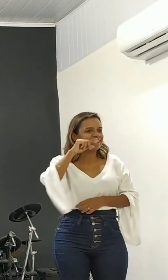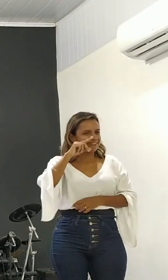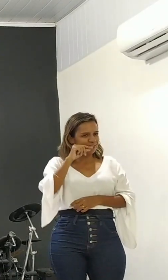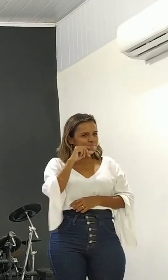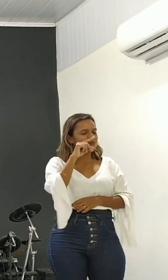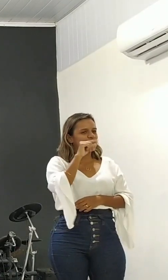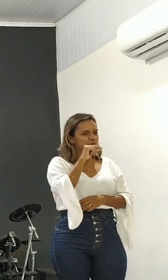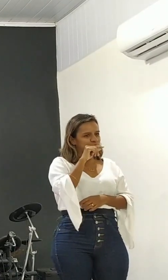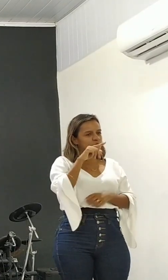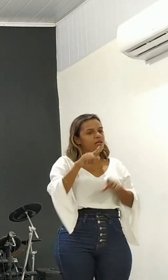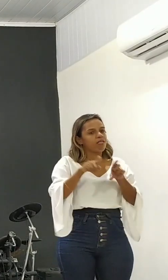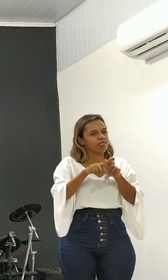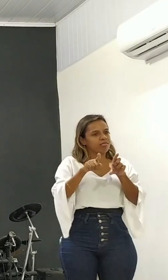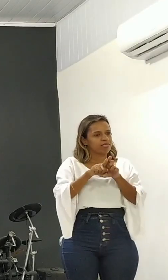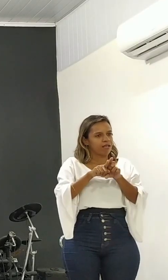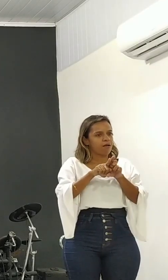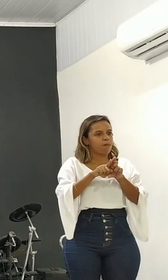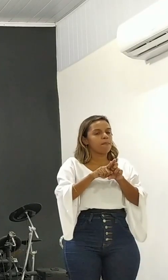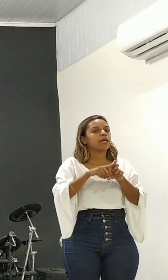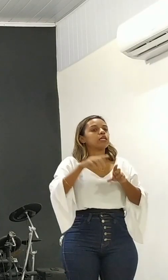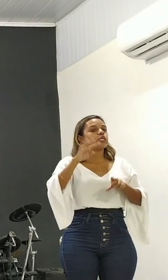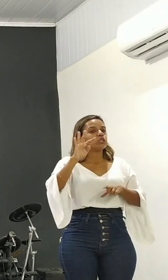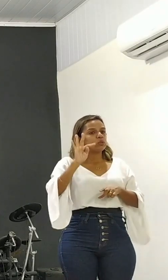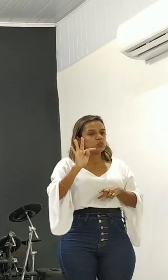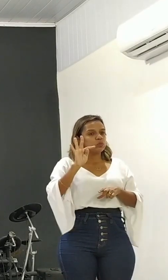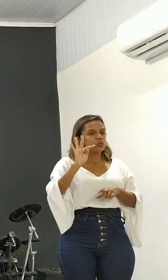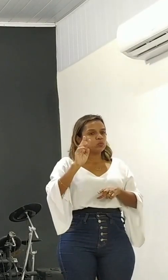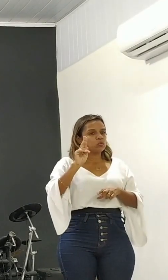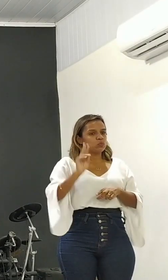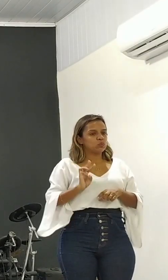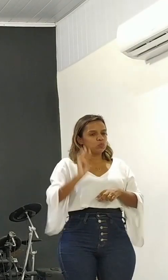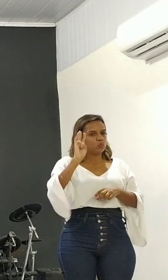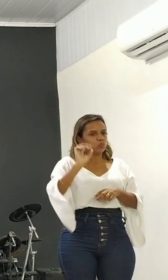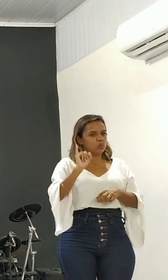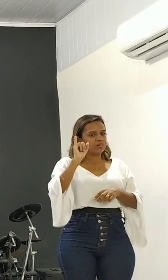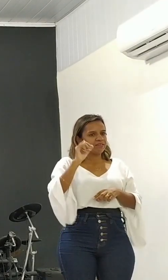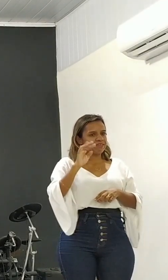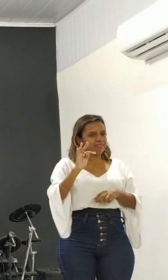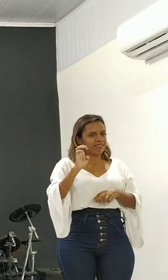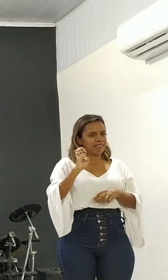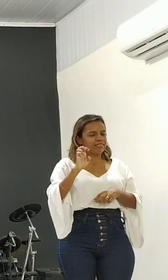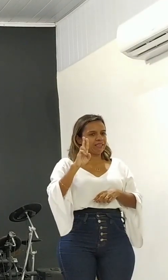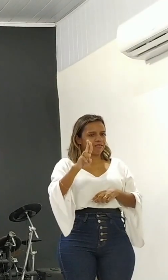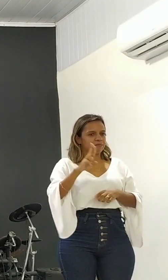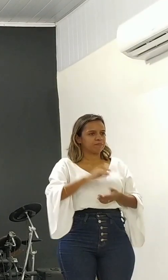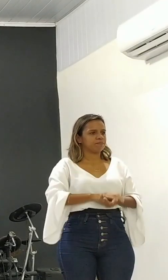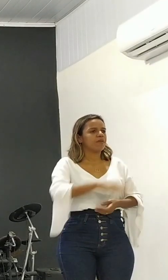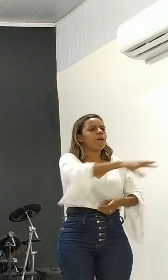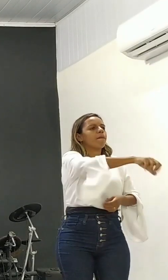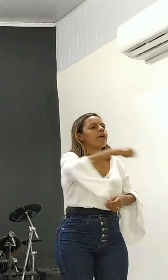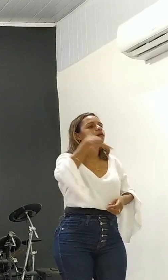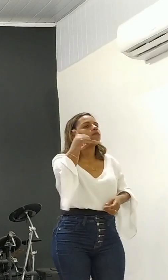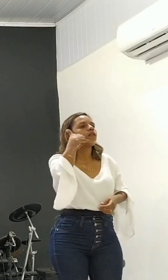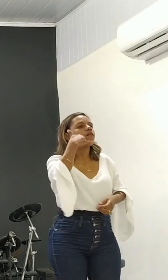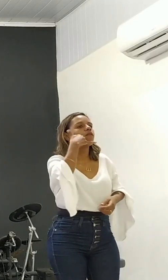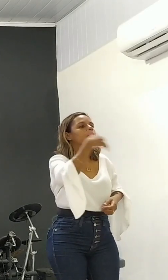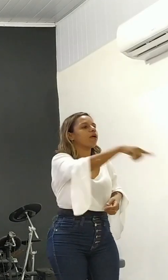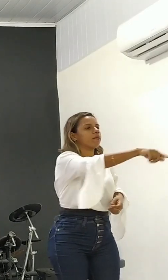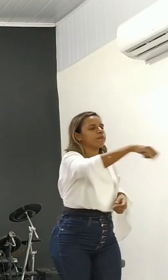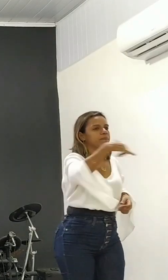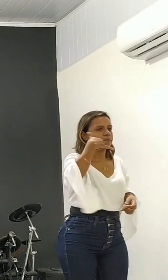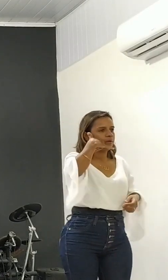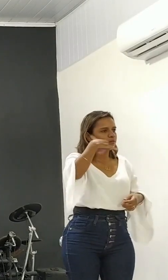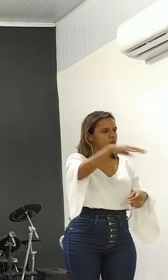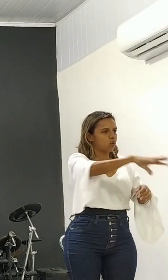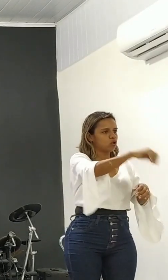Twitter, né? É a sociedade das redes sociais. Pega aí seu telefone, pega aí, vamos botar o telefone